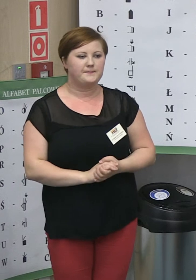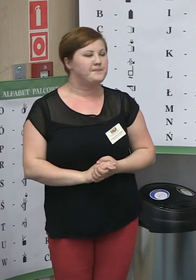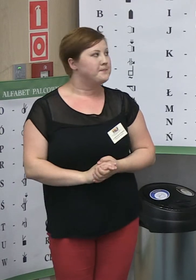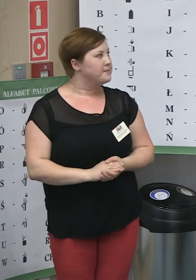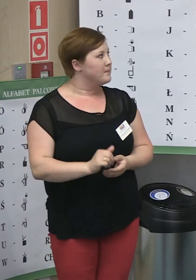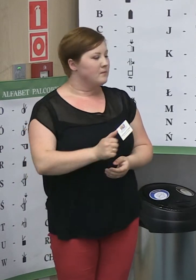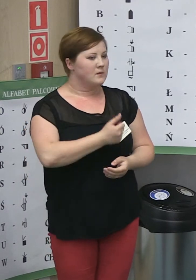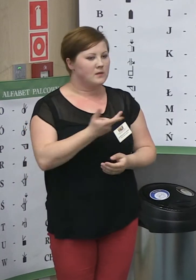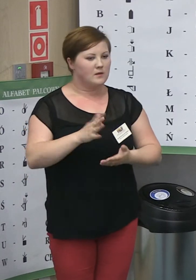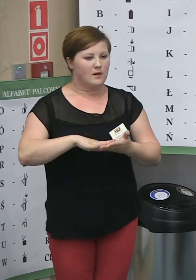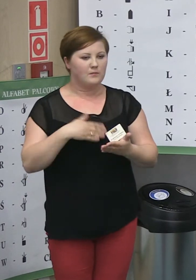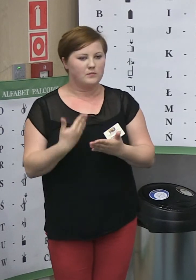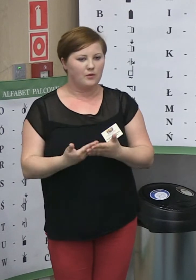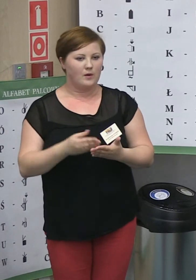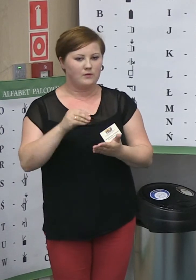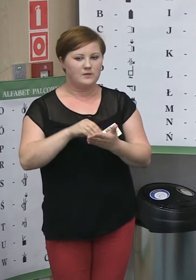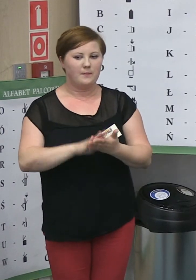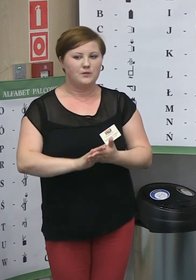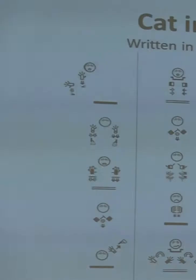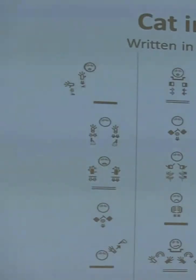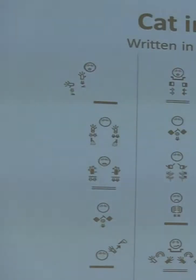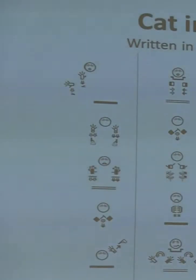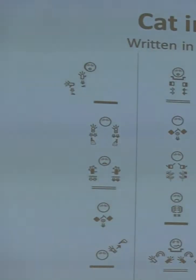Kilka przykładów zapisów.